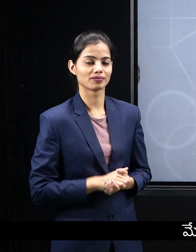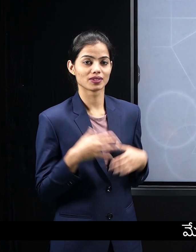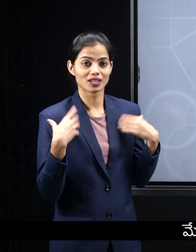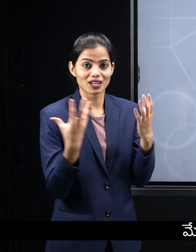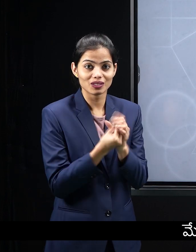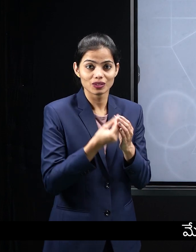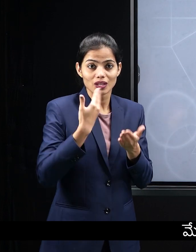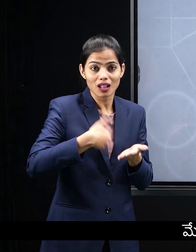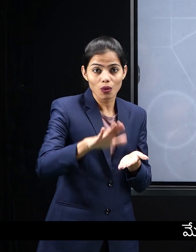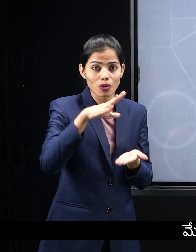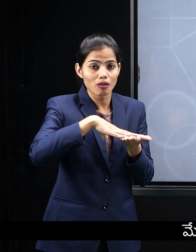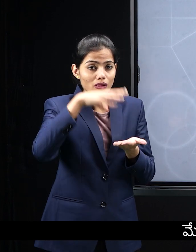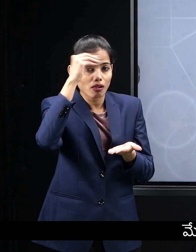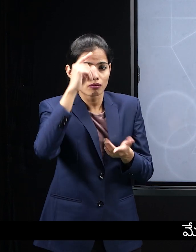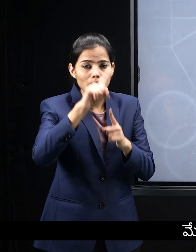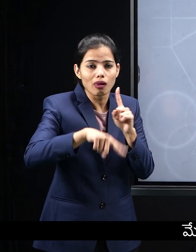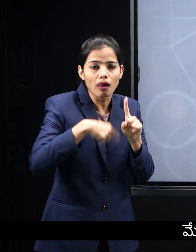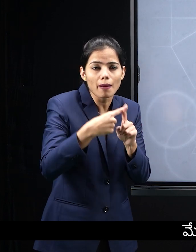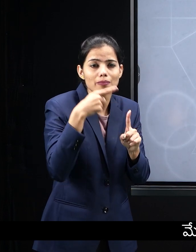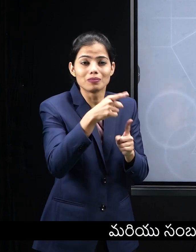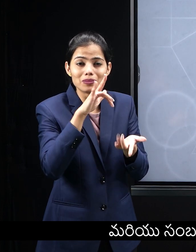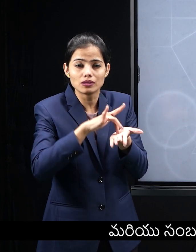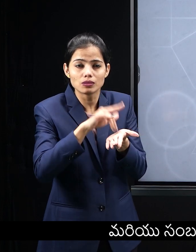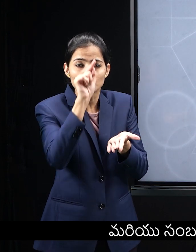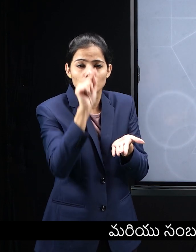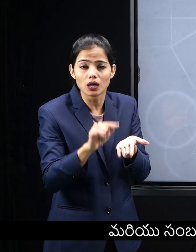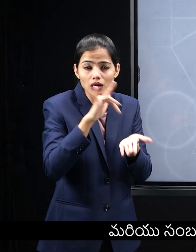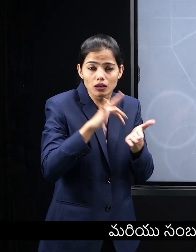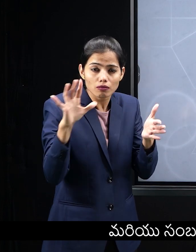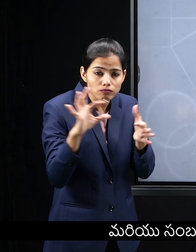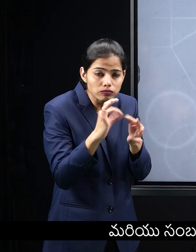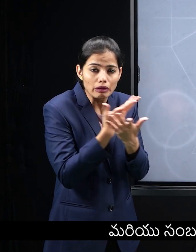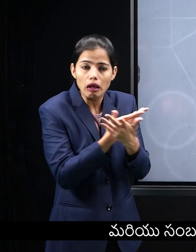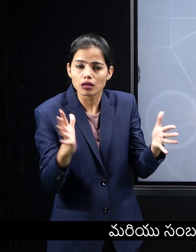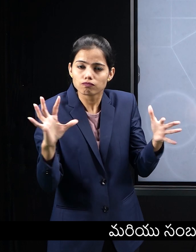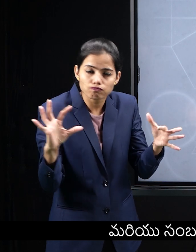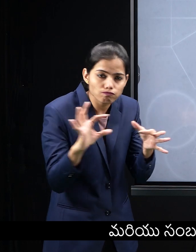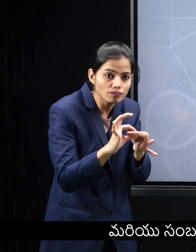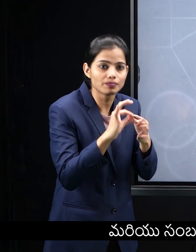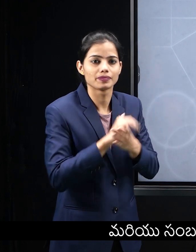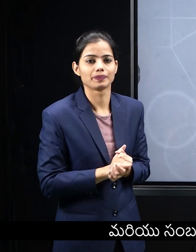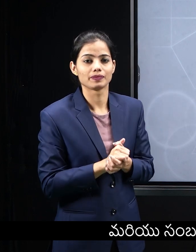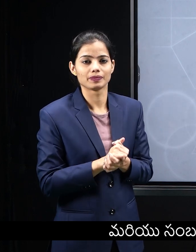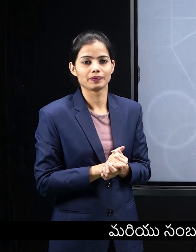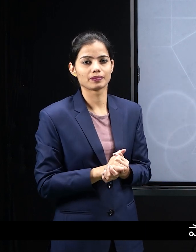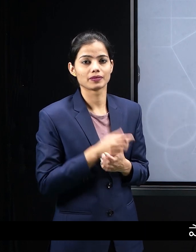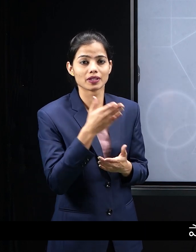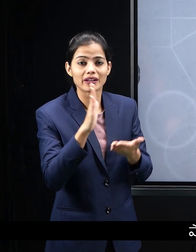మేము వాటి ప్రత్యేక లక్షణాలు మరియు సంబంధాల గురించి కూడా నేర్చుకుంటాము. పాఠం